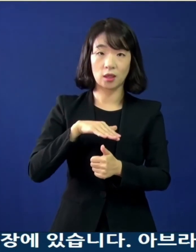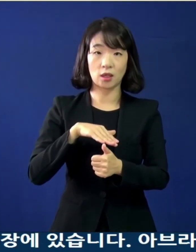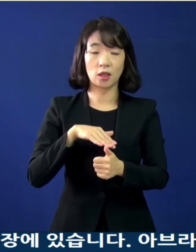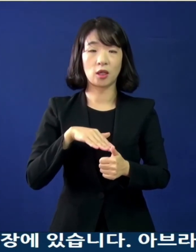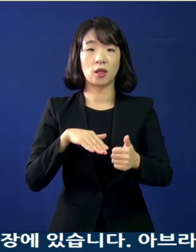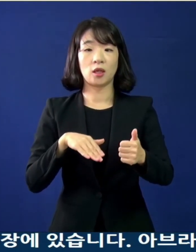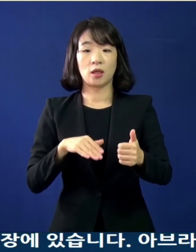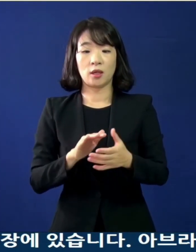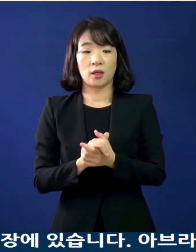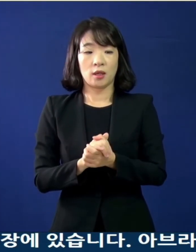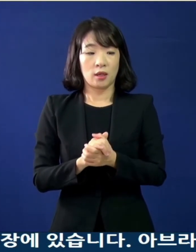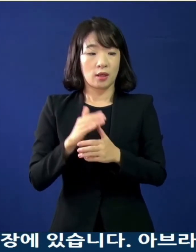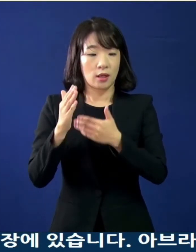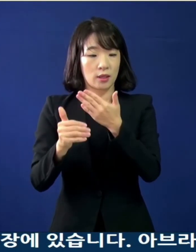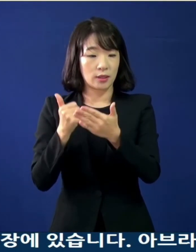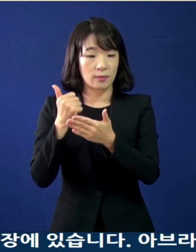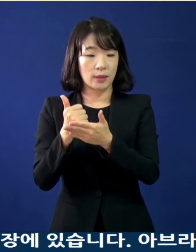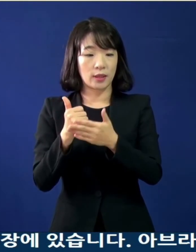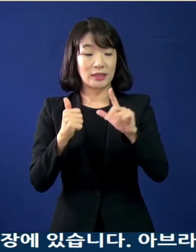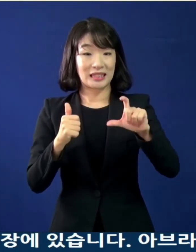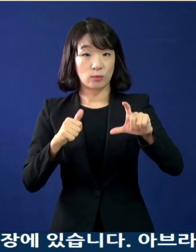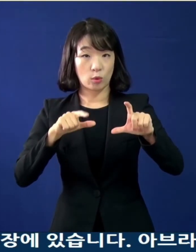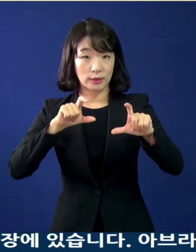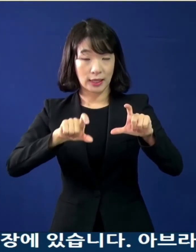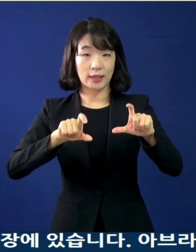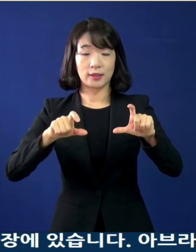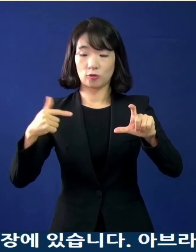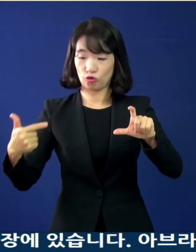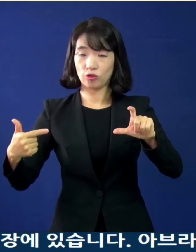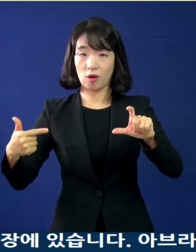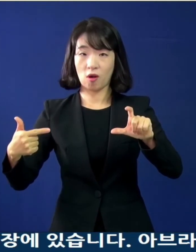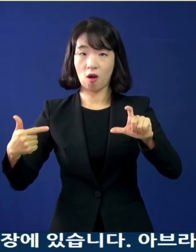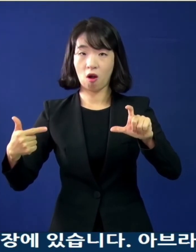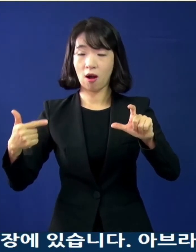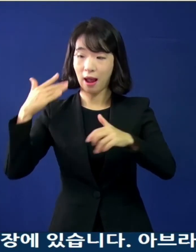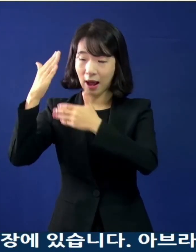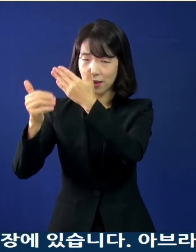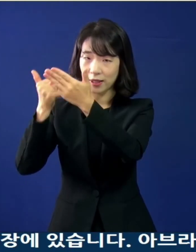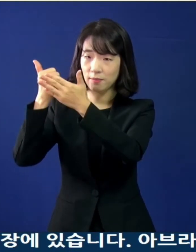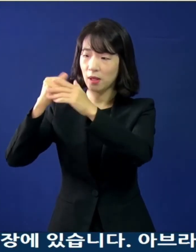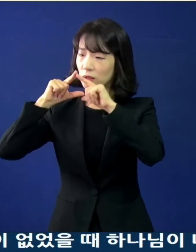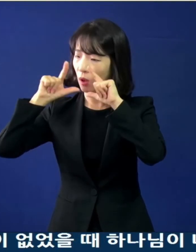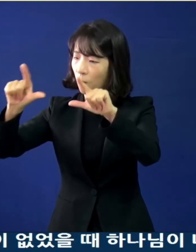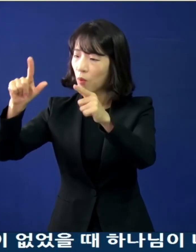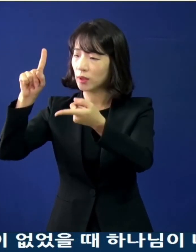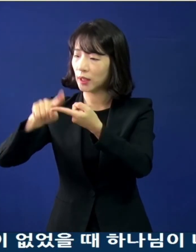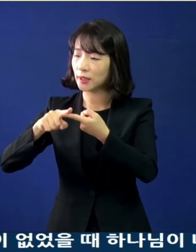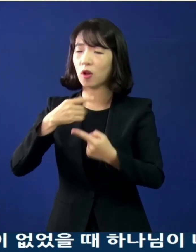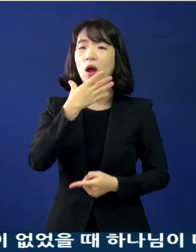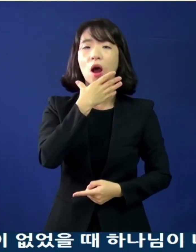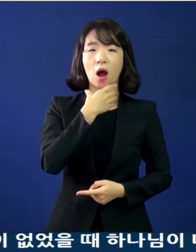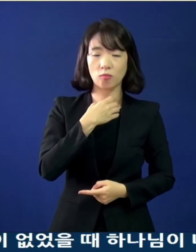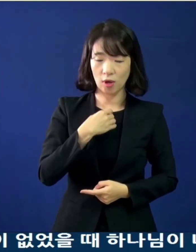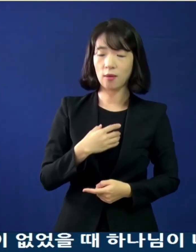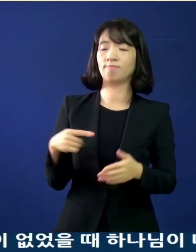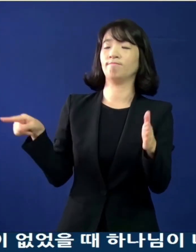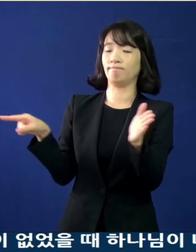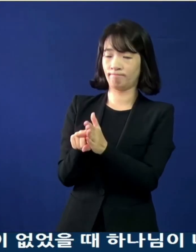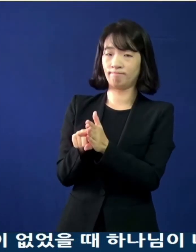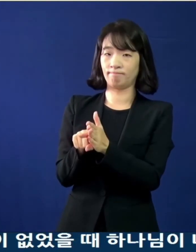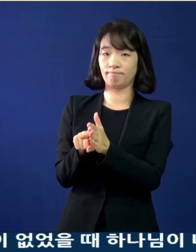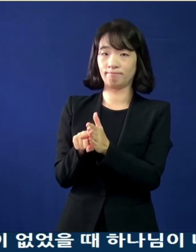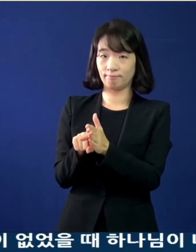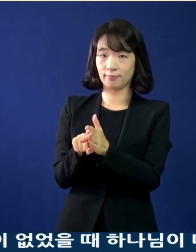보니까 아브라함이 그러한 하나님의 선포를 믿었고 여호와께서 이를